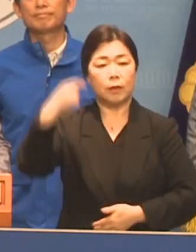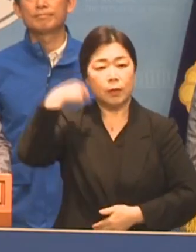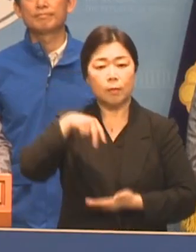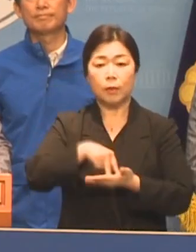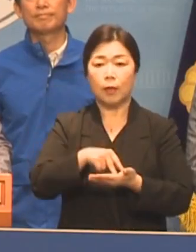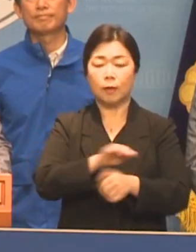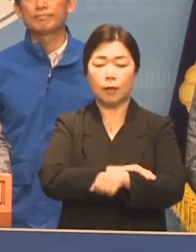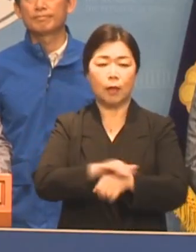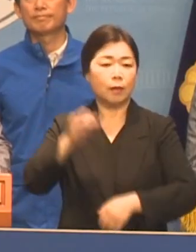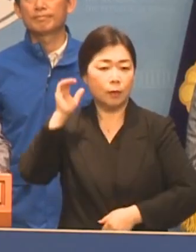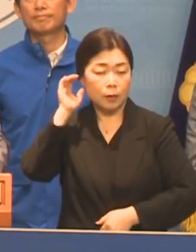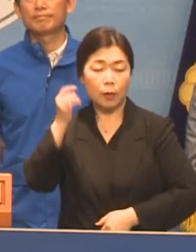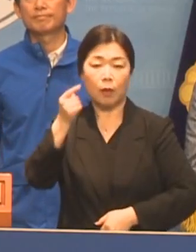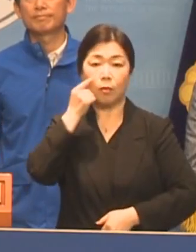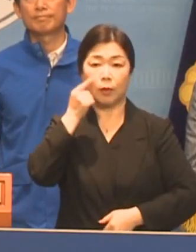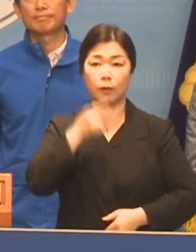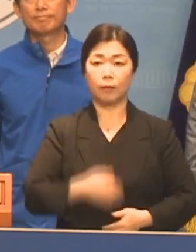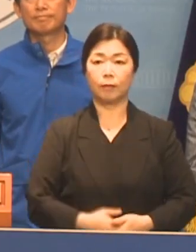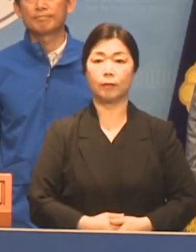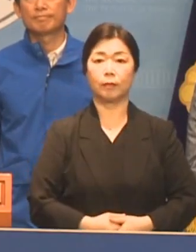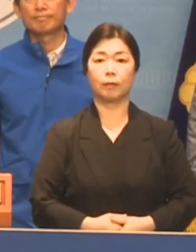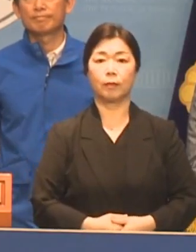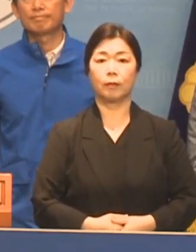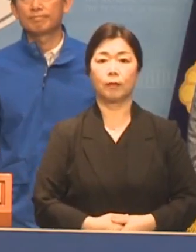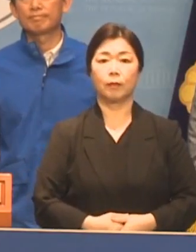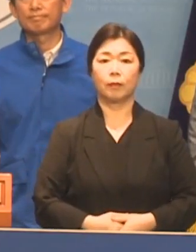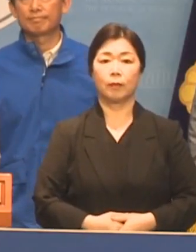들어보는 시간을 갖도록 하겠습니다.